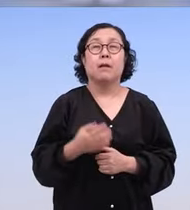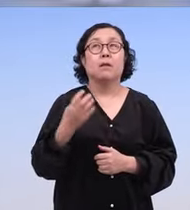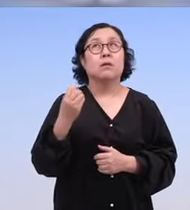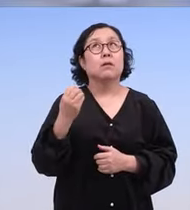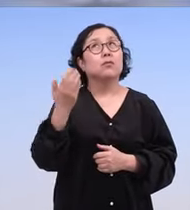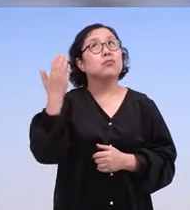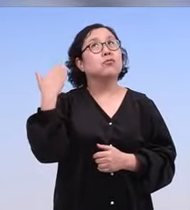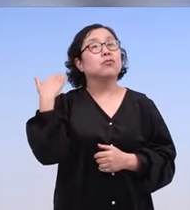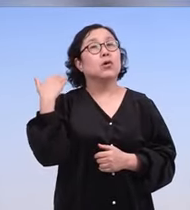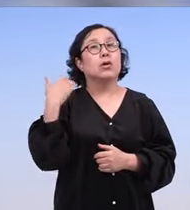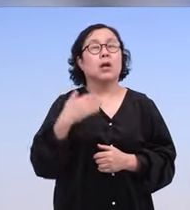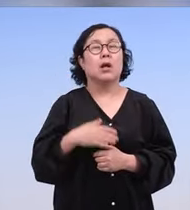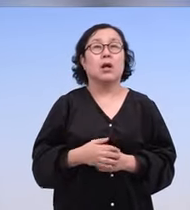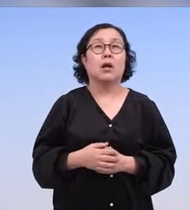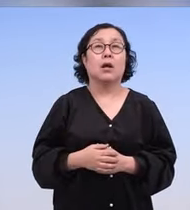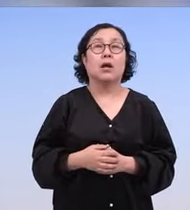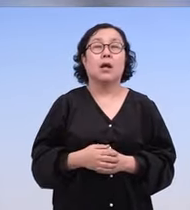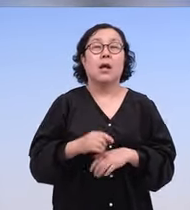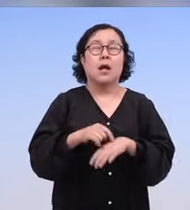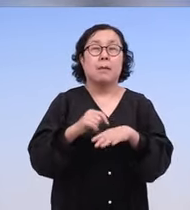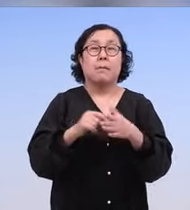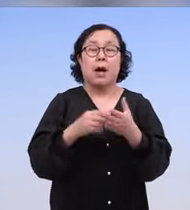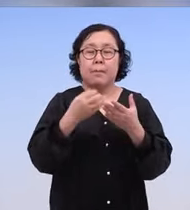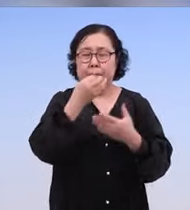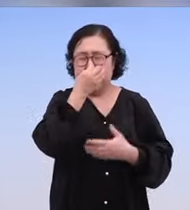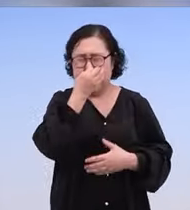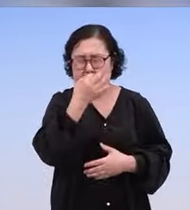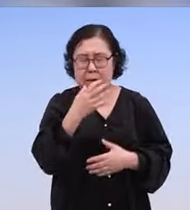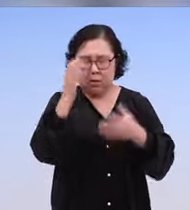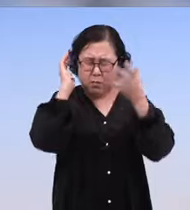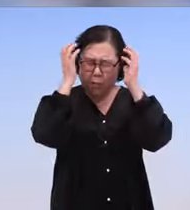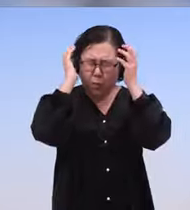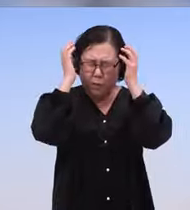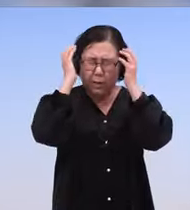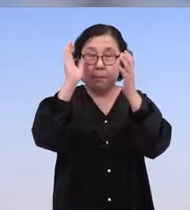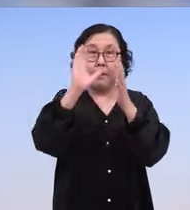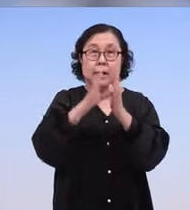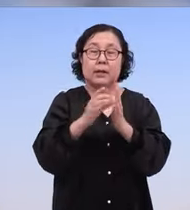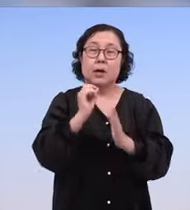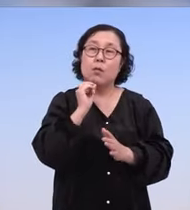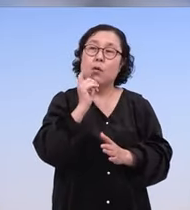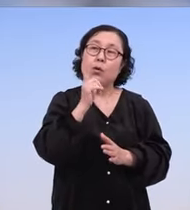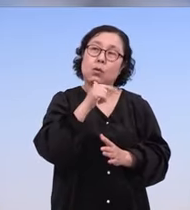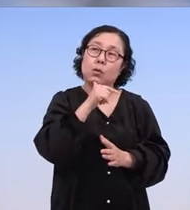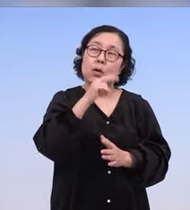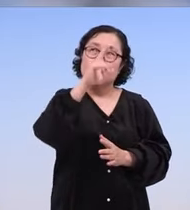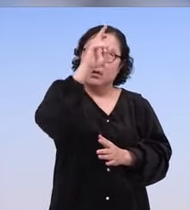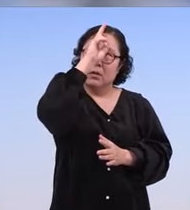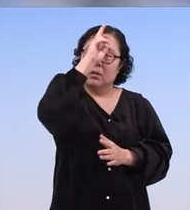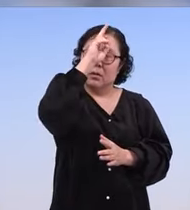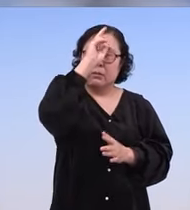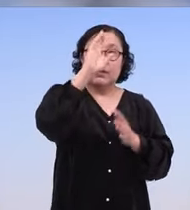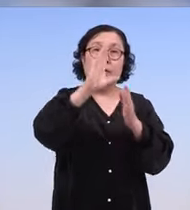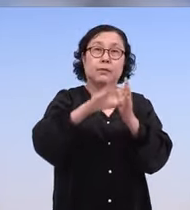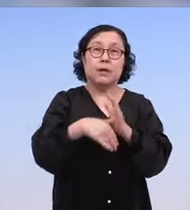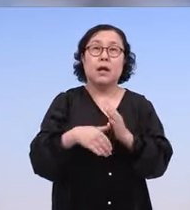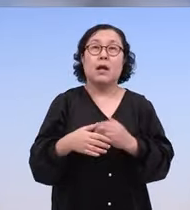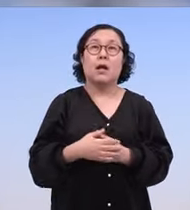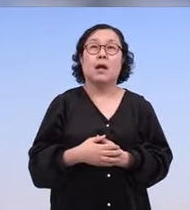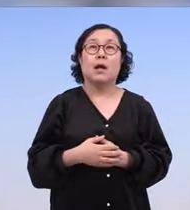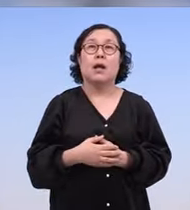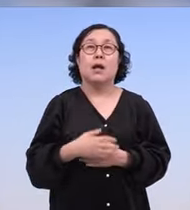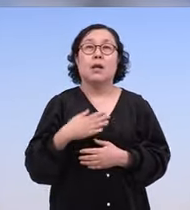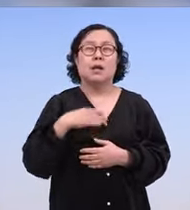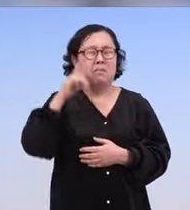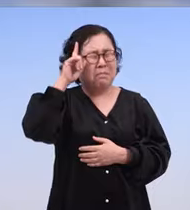한 몇 주 전에요, 한창 이제 마음이 힘들고 막 복잡하고 그런 때인데 이제 월요일 날 점심 때 이제 막 그냥